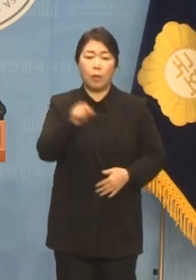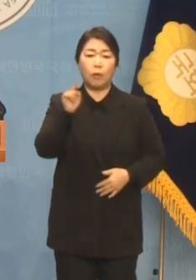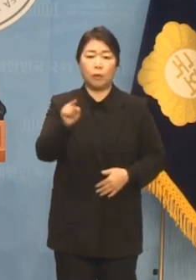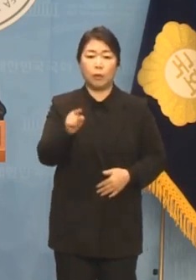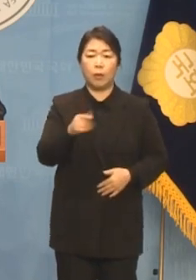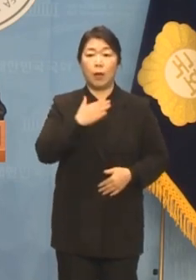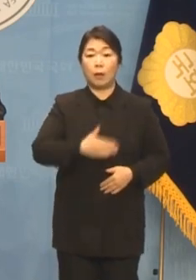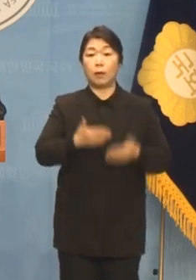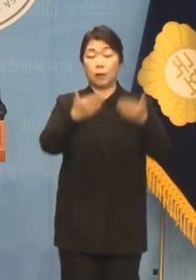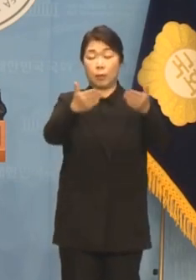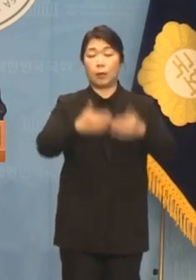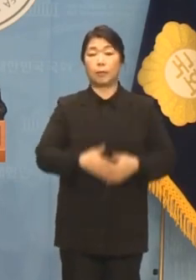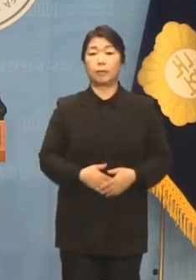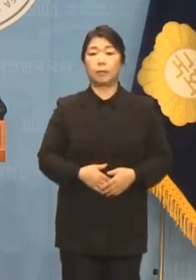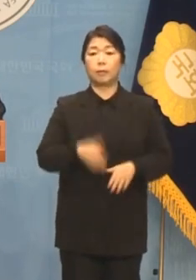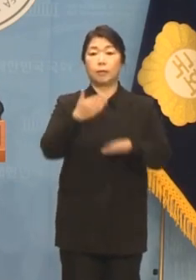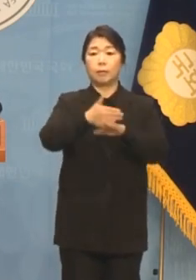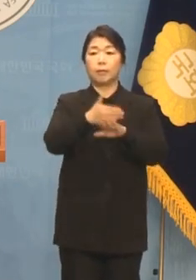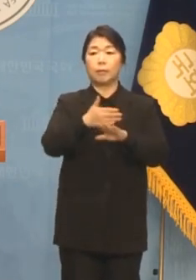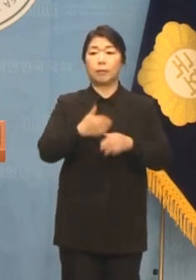강조하는 바입니다